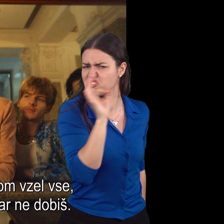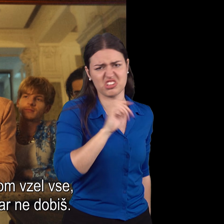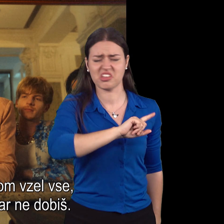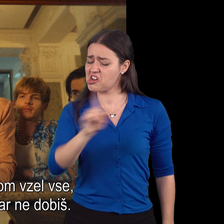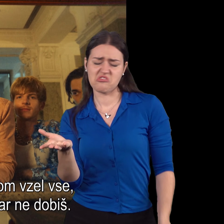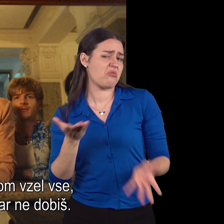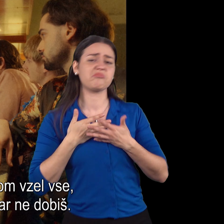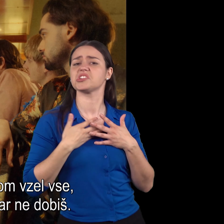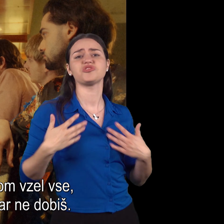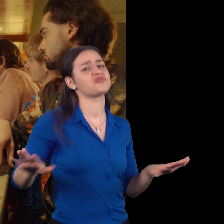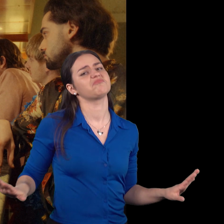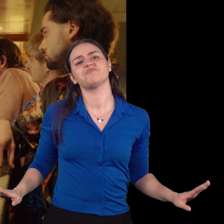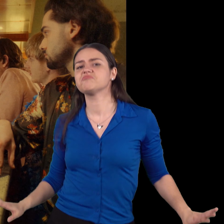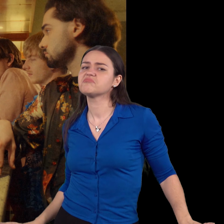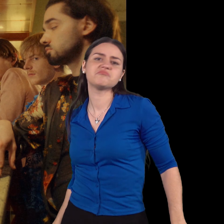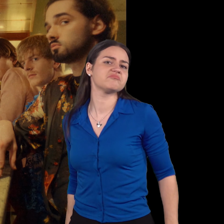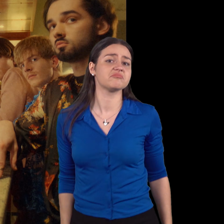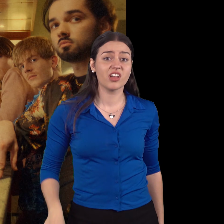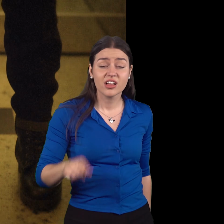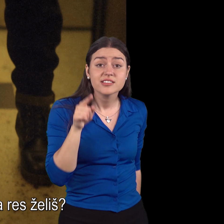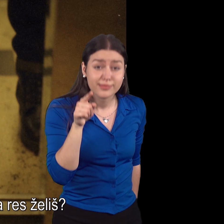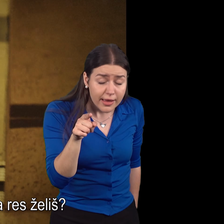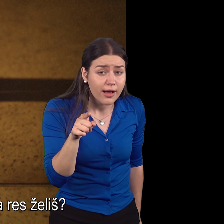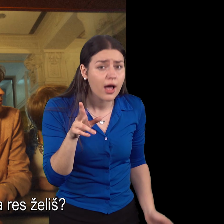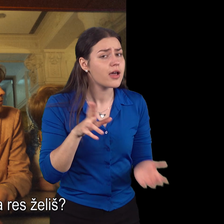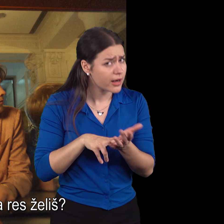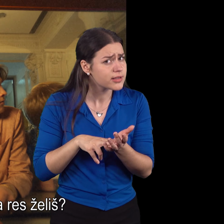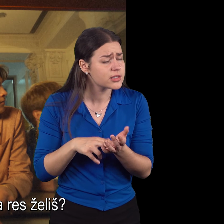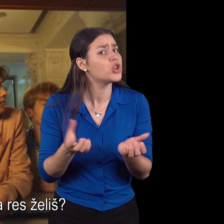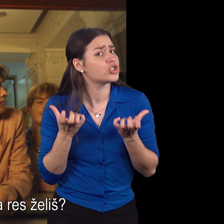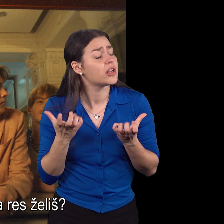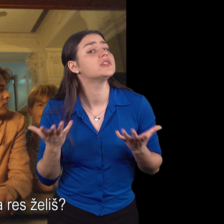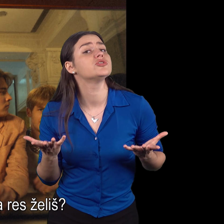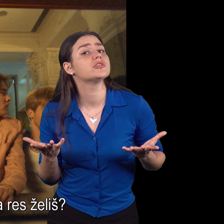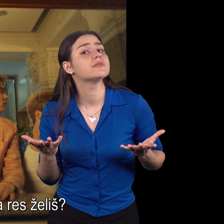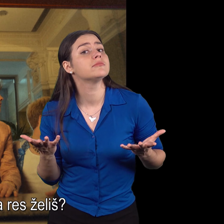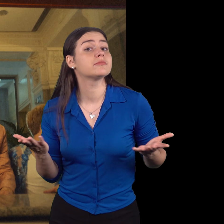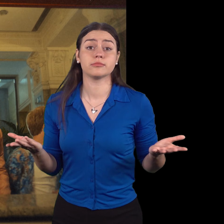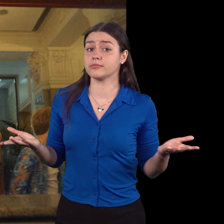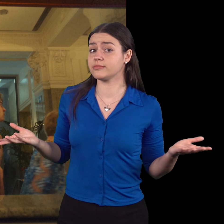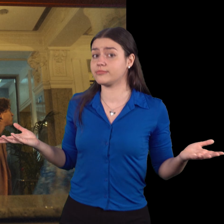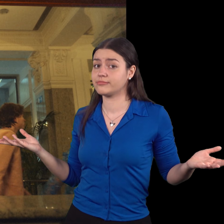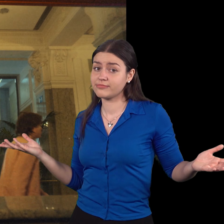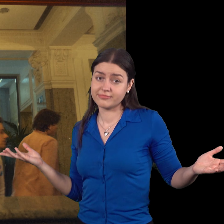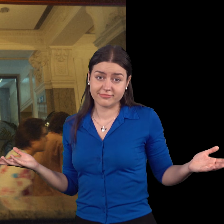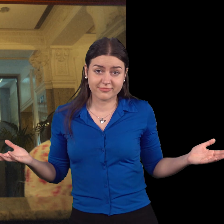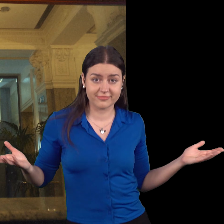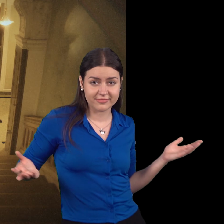ti ničesar ne dobiš, si tega res želiš.